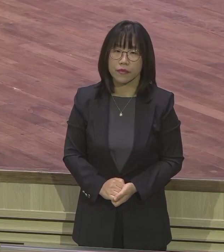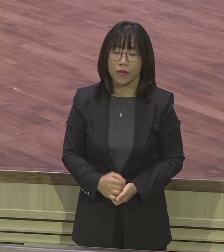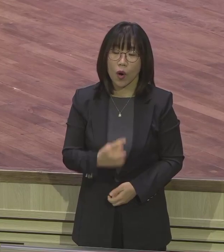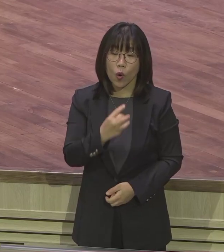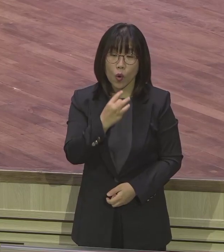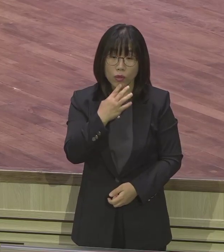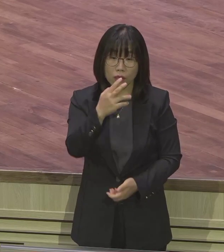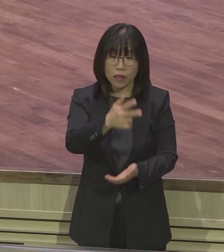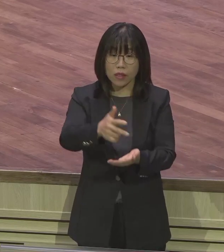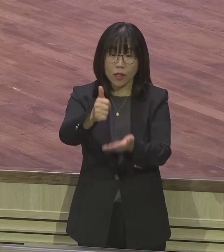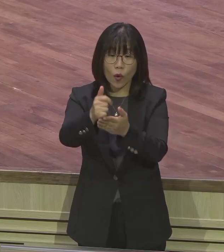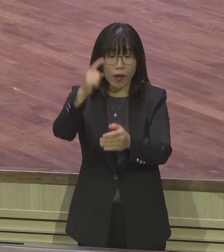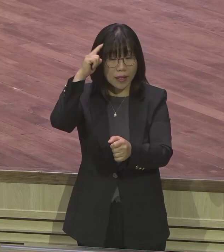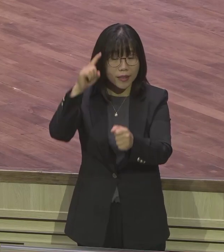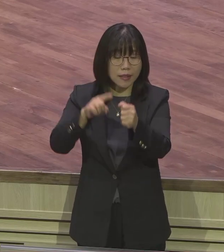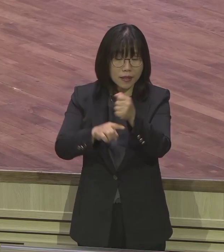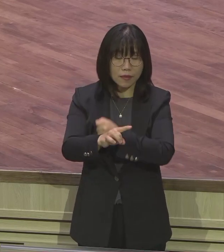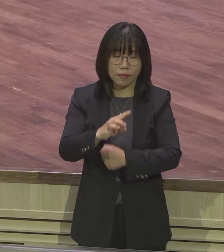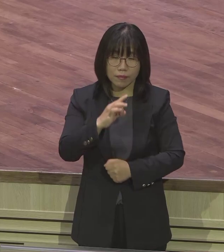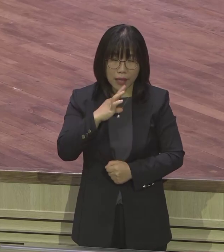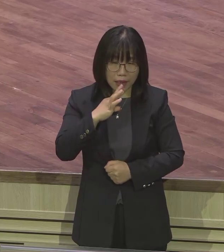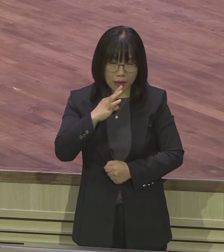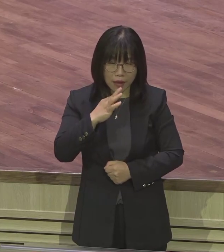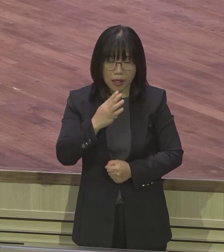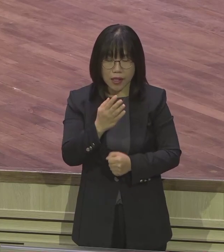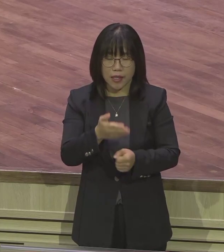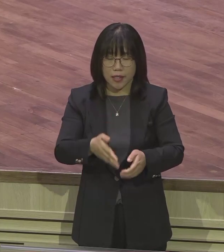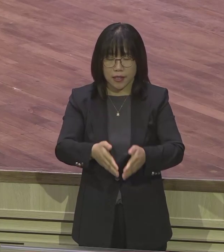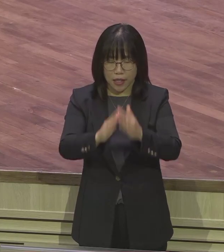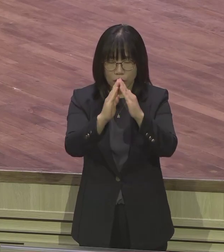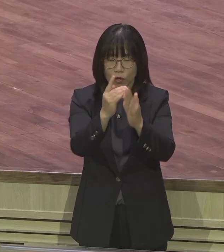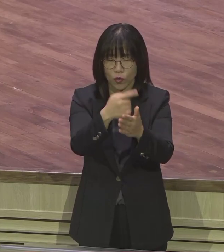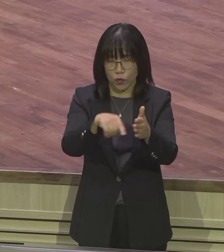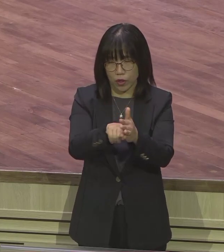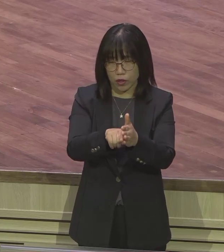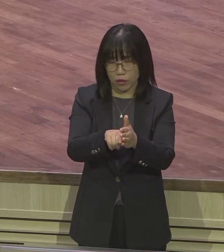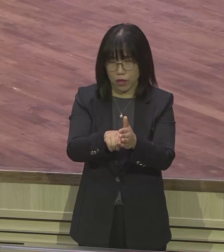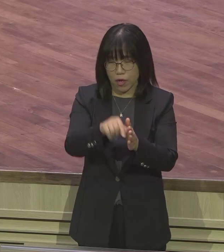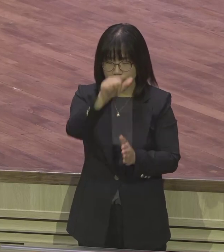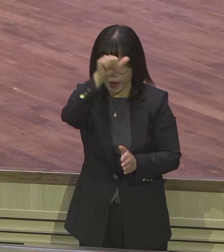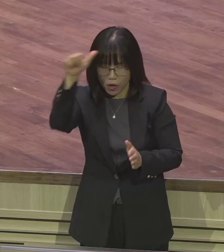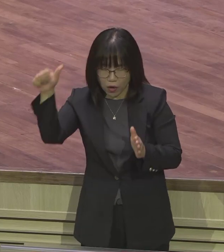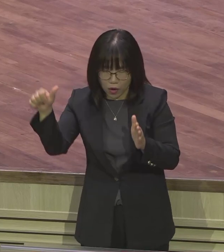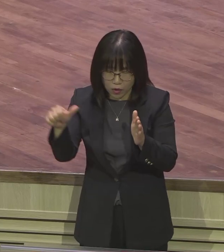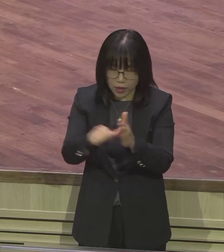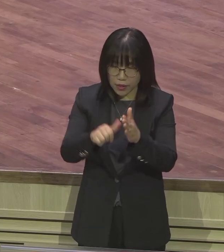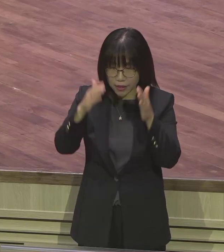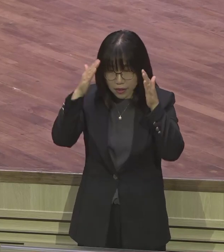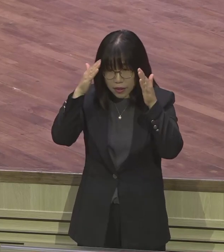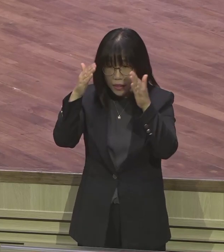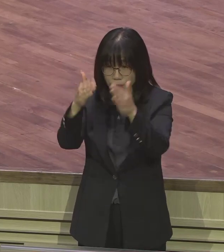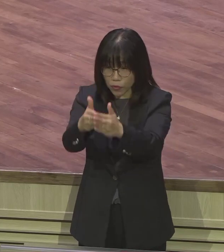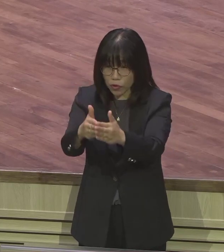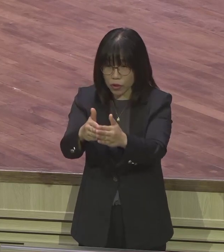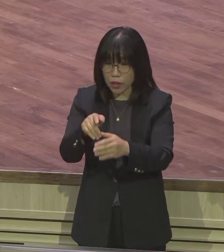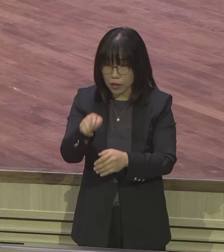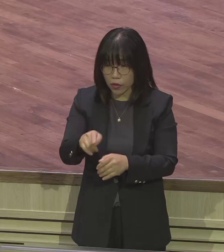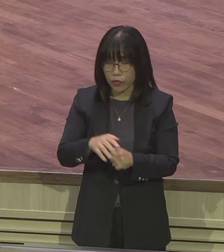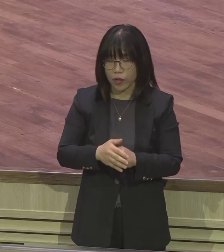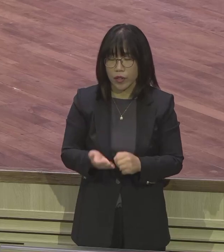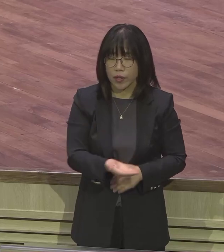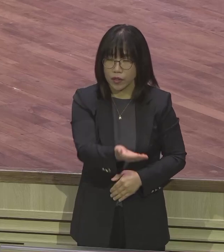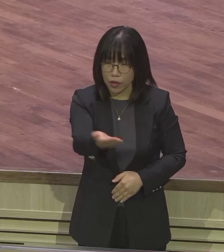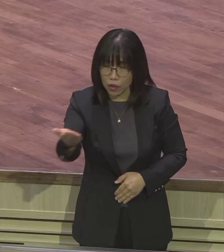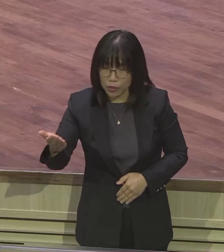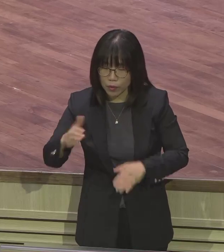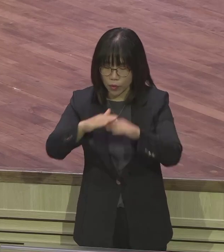오직 여호와의 뜻만이 완전히 서는데 인생을 올인하고 집중했다 그 말이. 우리 영계 모든 성도들 오늘 말씀을